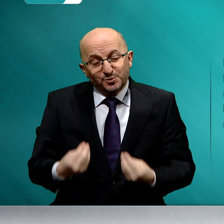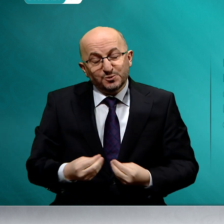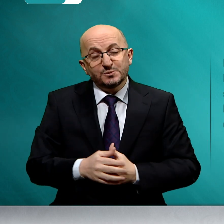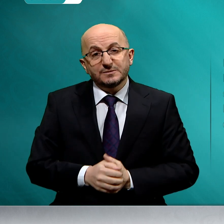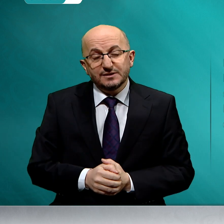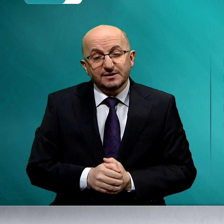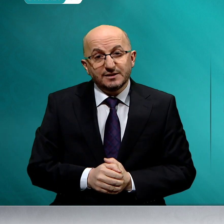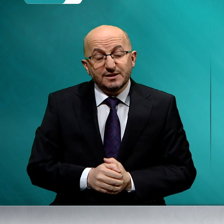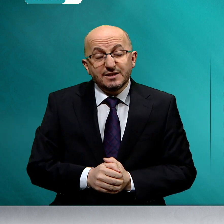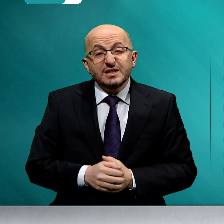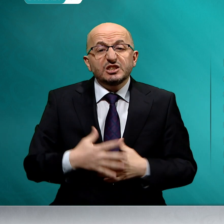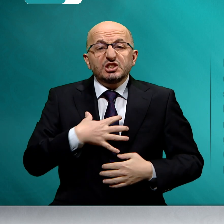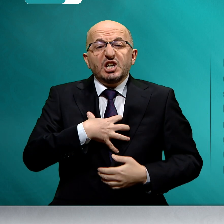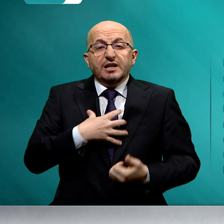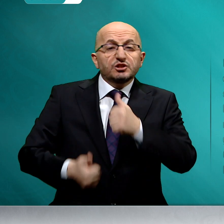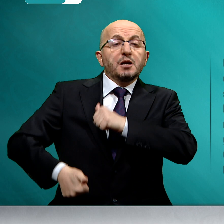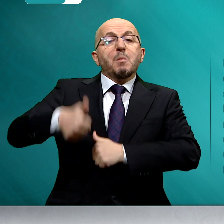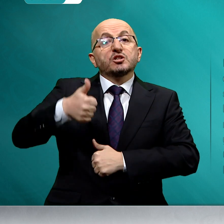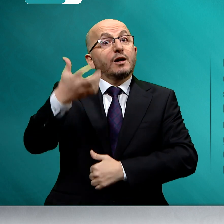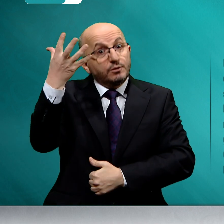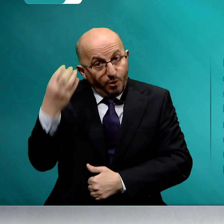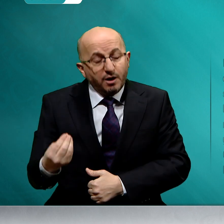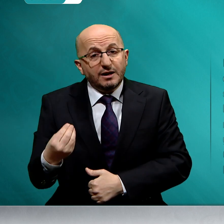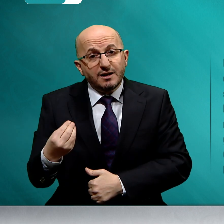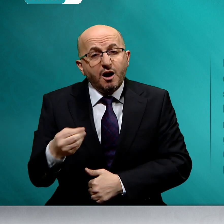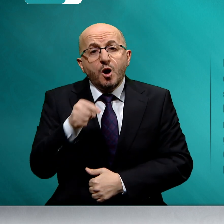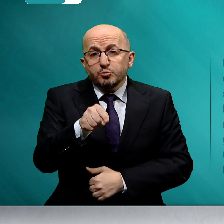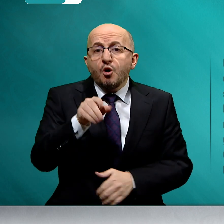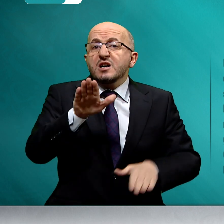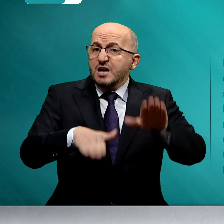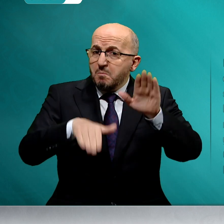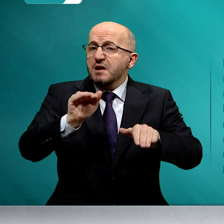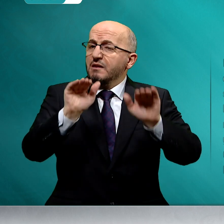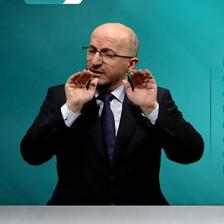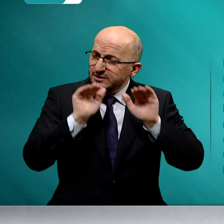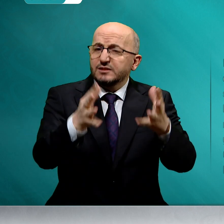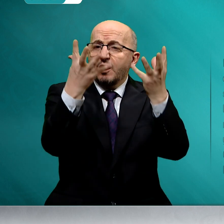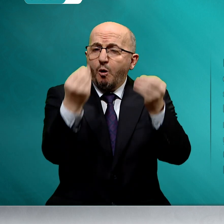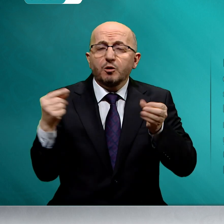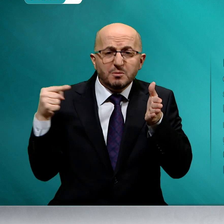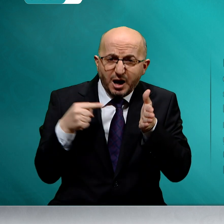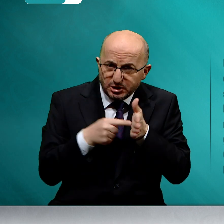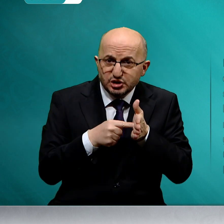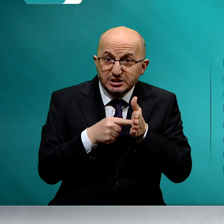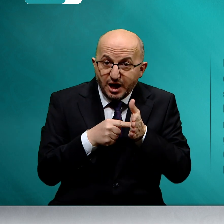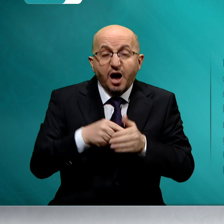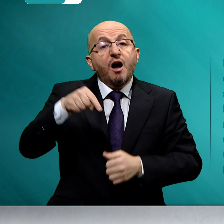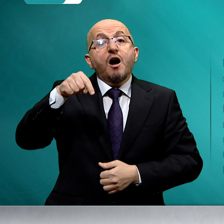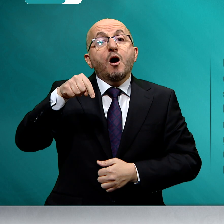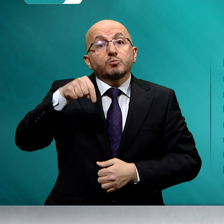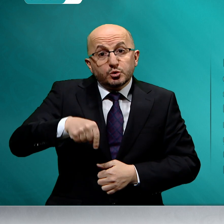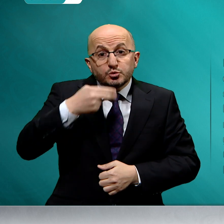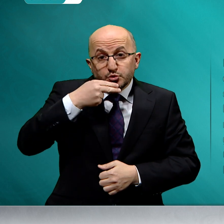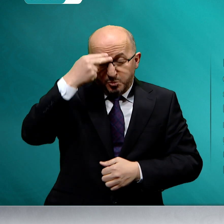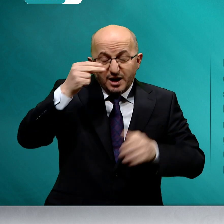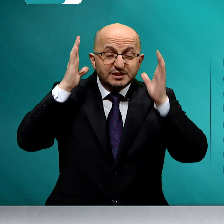duyuyoruz. Diyanet İşleri Başkanlığı olarak bu kampanyalara destek olabilmek amacıyla bugün